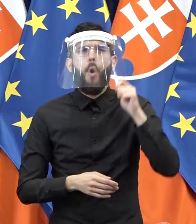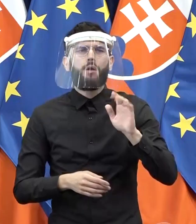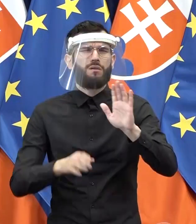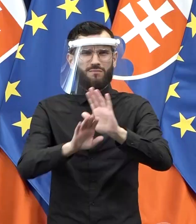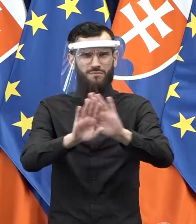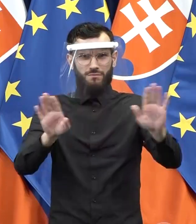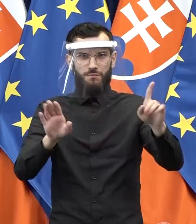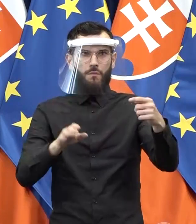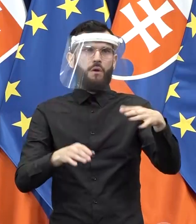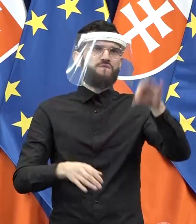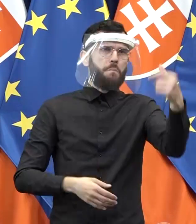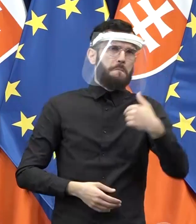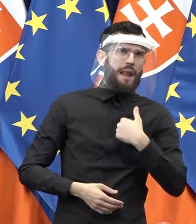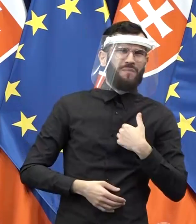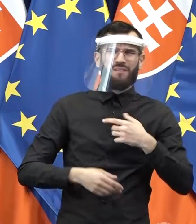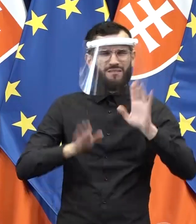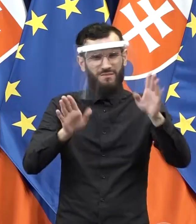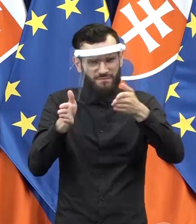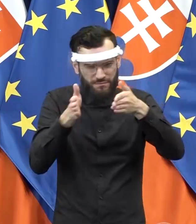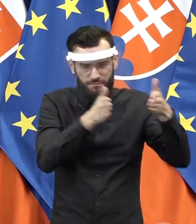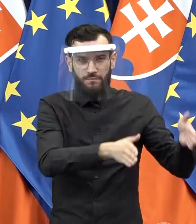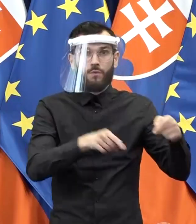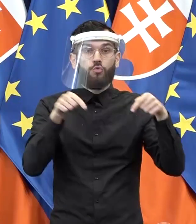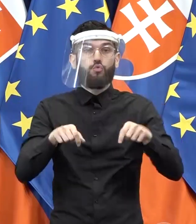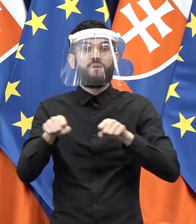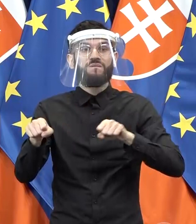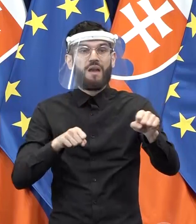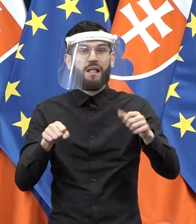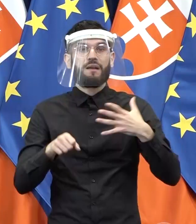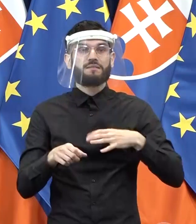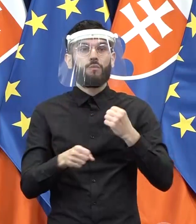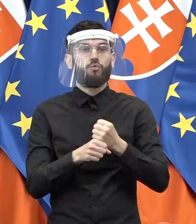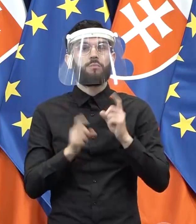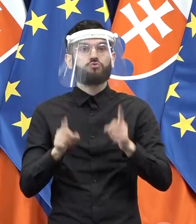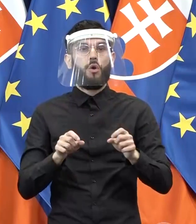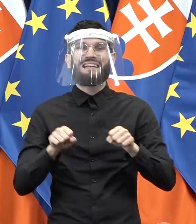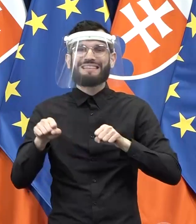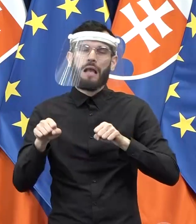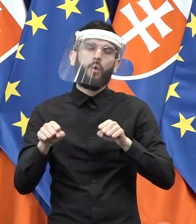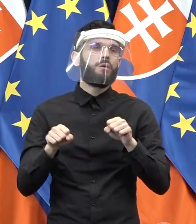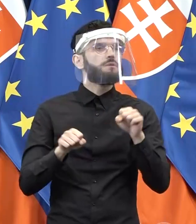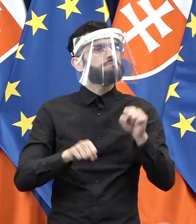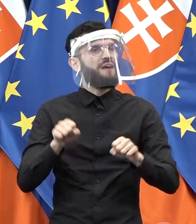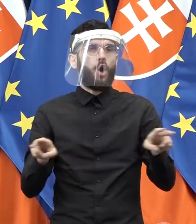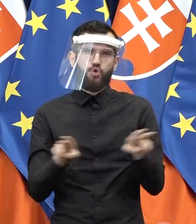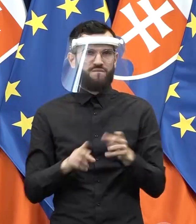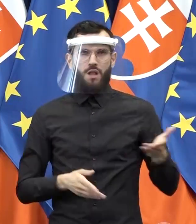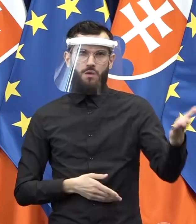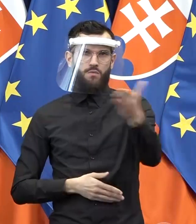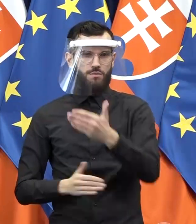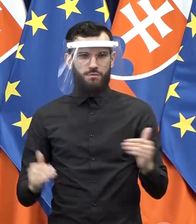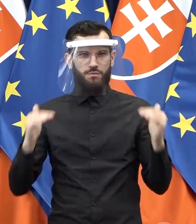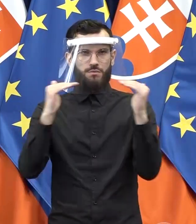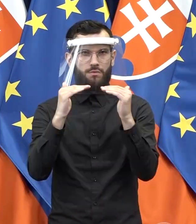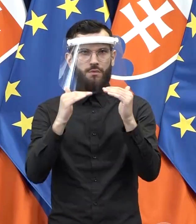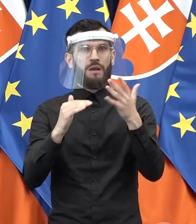o tom, či ste volili mňa, alebo koľkoľvek iného. Táto vláda má za úlohu sa správať ku všetkým rovnako. Toto je opatrenie, ktoré chráni